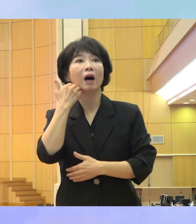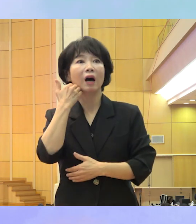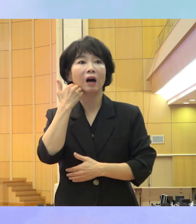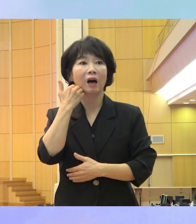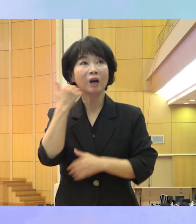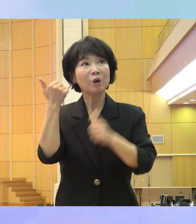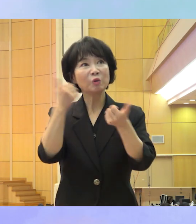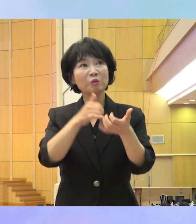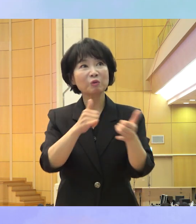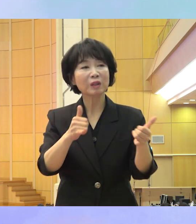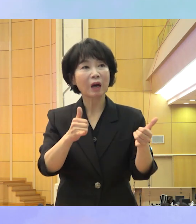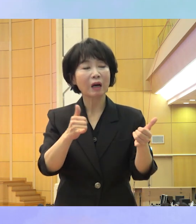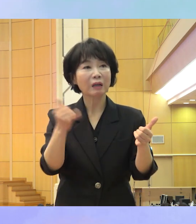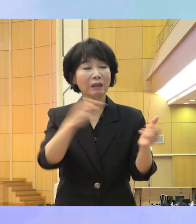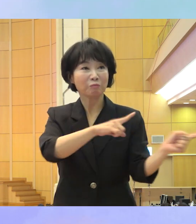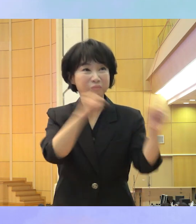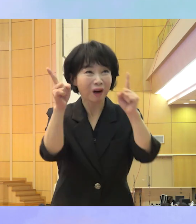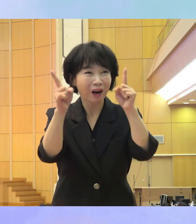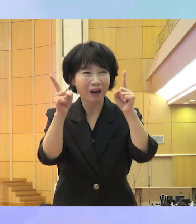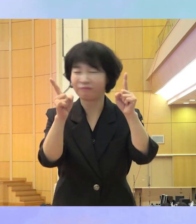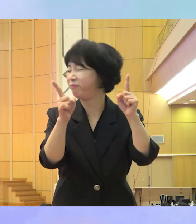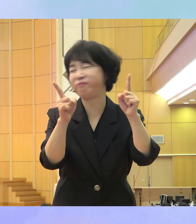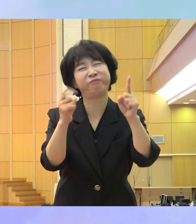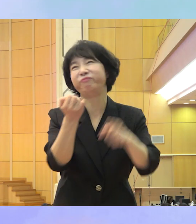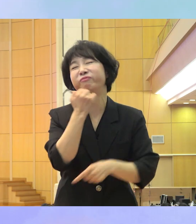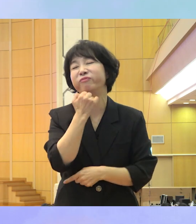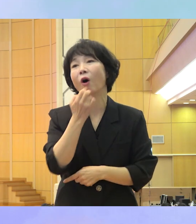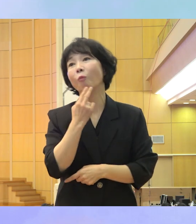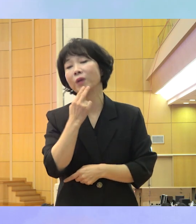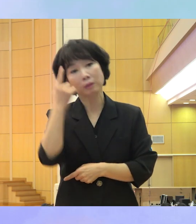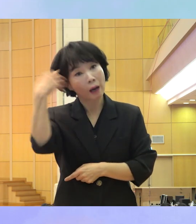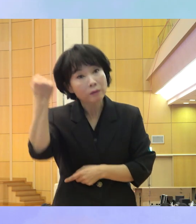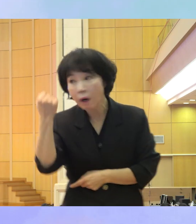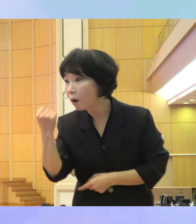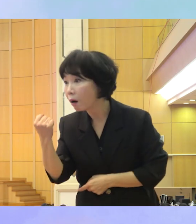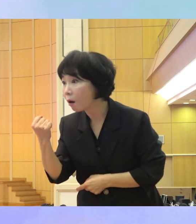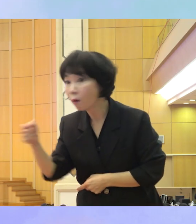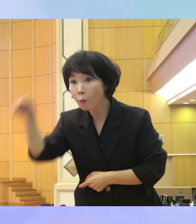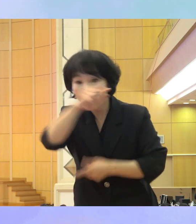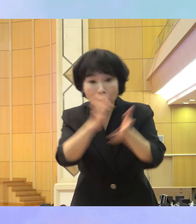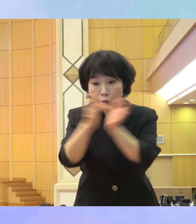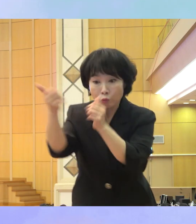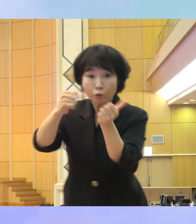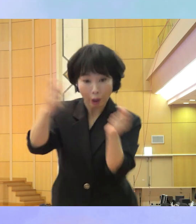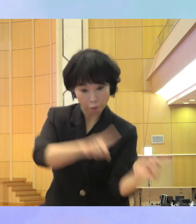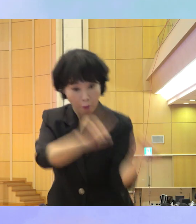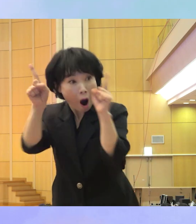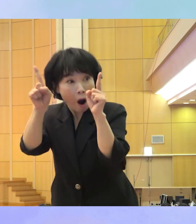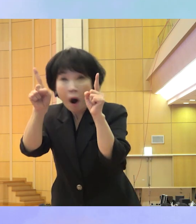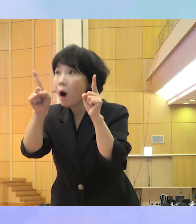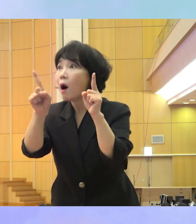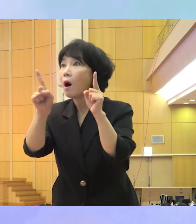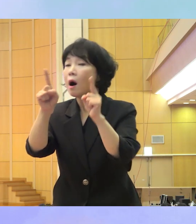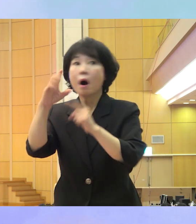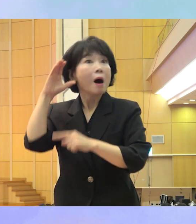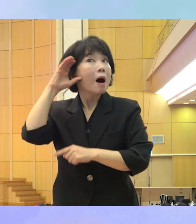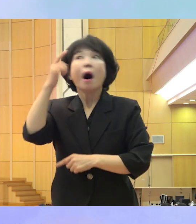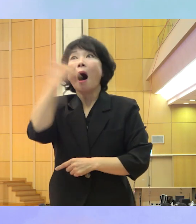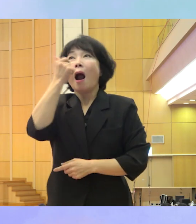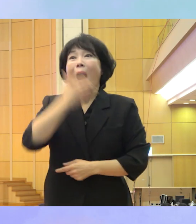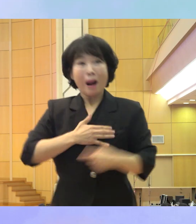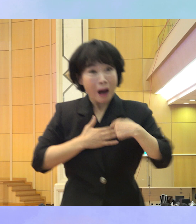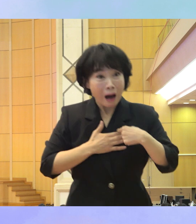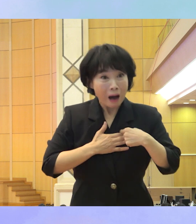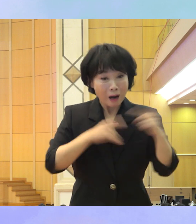어찌하여 죽은 자 가운데 부활이 없다느냐. 예수를 믿으면서도, 예수님이 죽었다가 살아났다는 것을 알면서도,